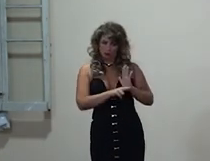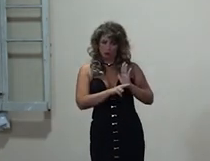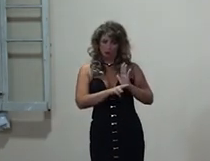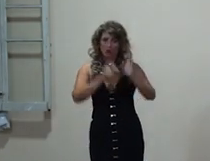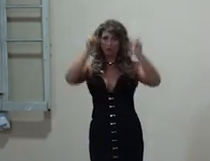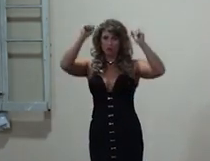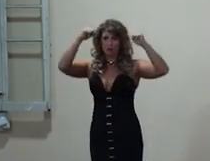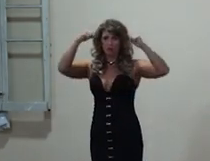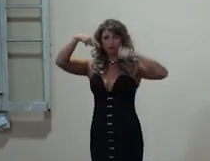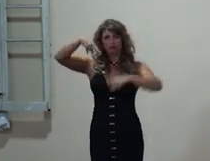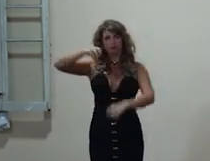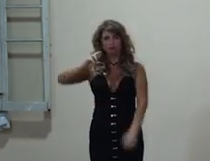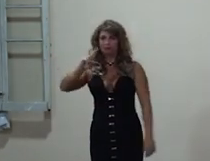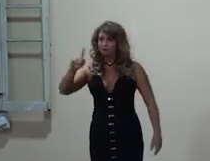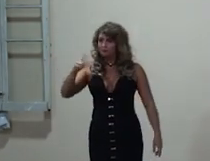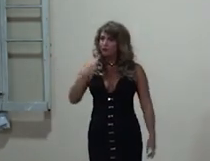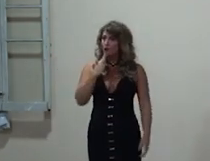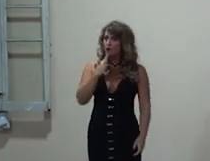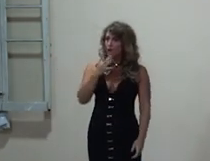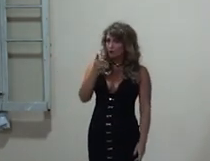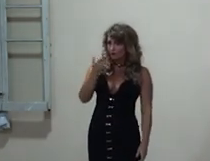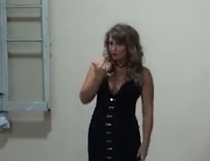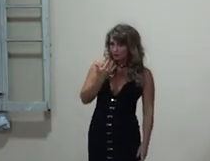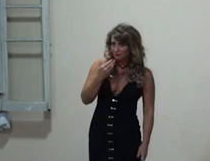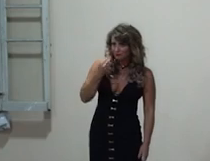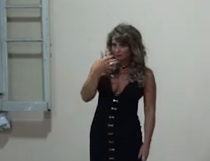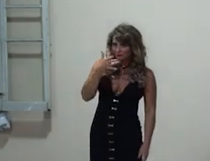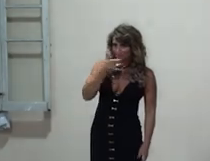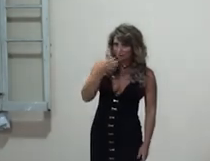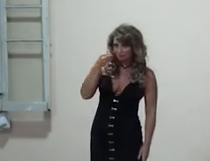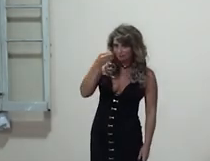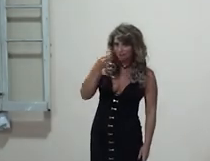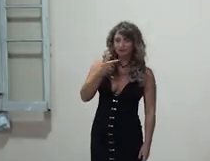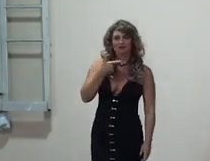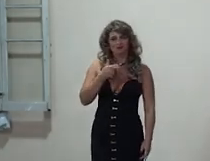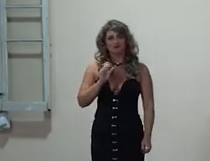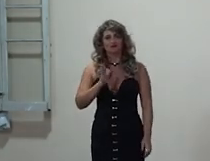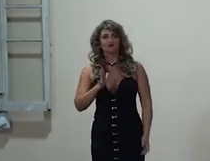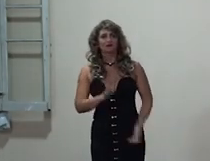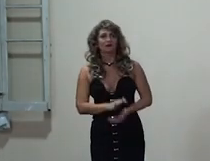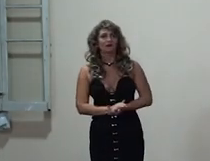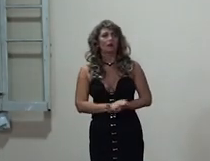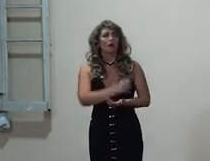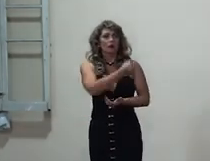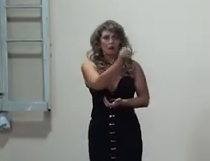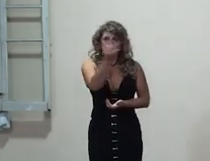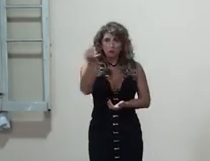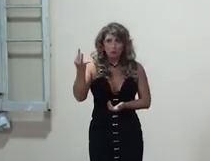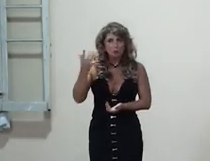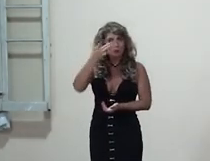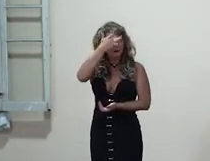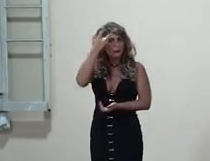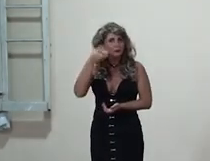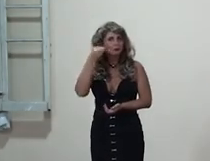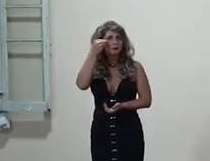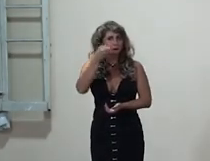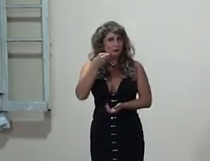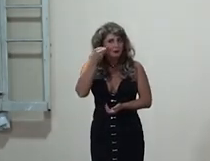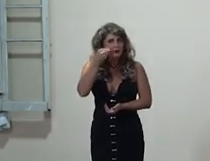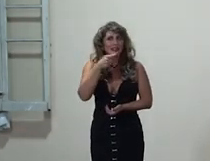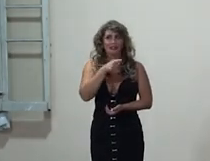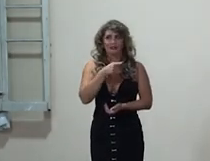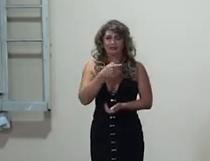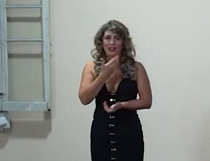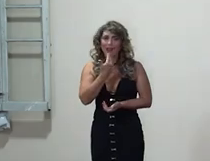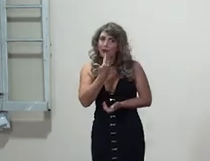9. Prima, você já comeu, Aramar? Já, né? Então, algumas pessoas experimentaram esse prato